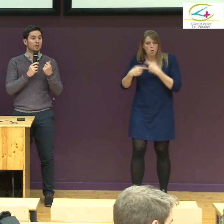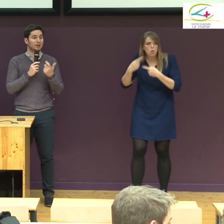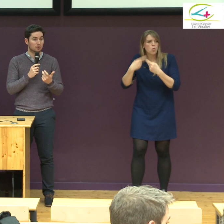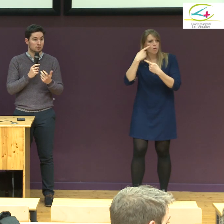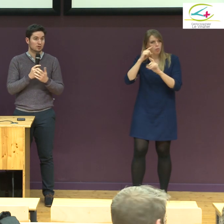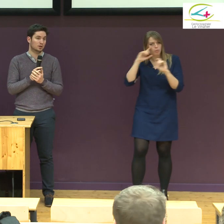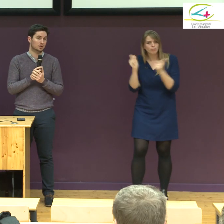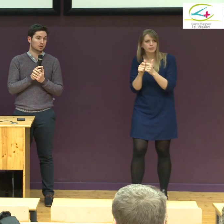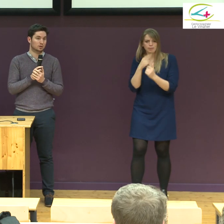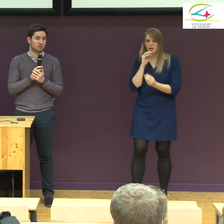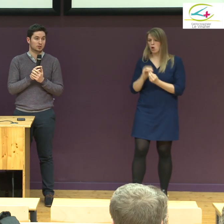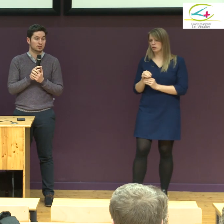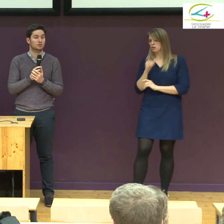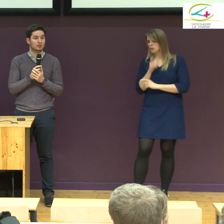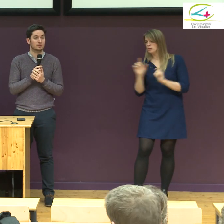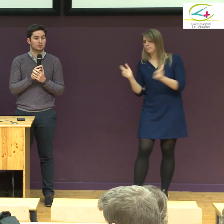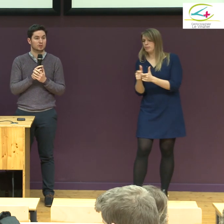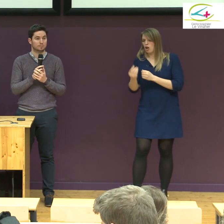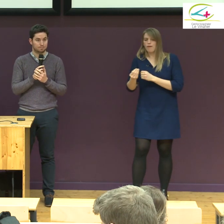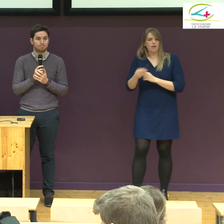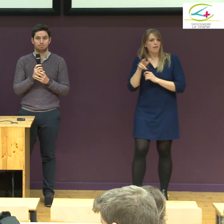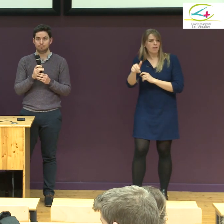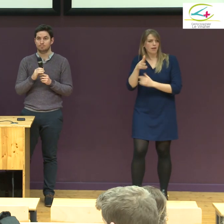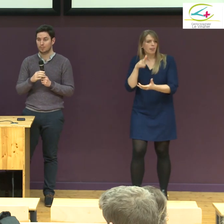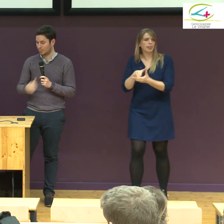détecter de manière précoce ces jeunes qui vont être en train.